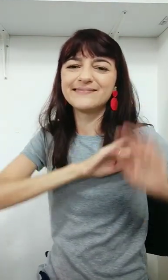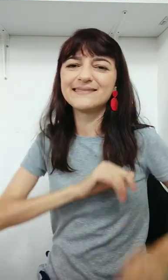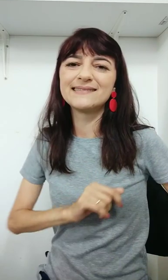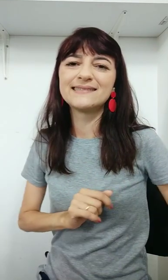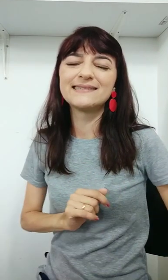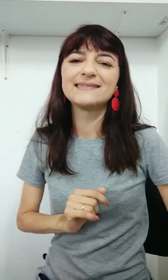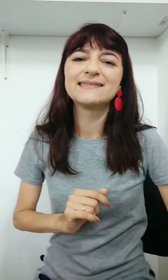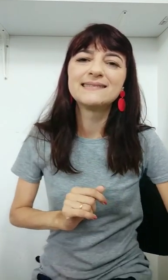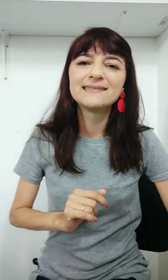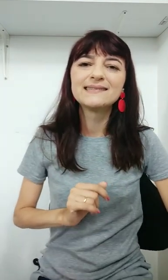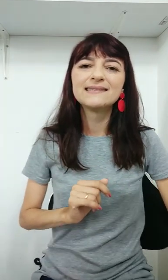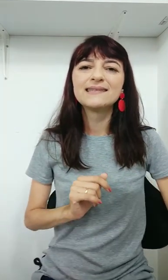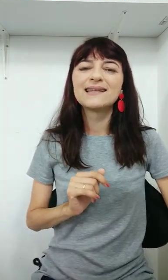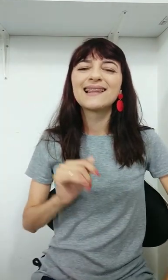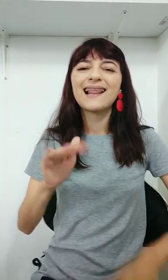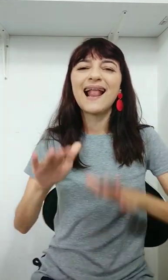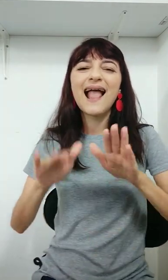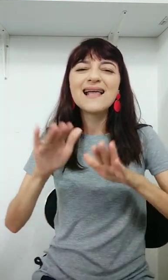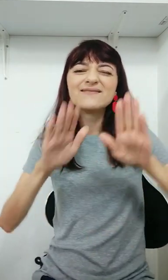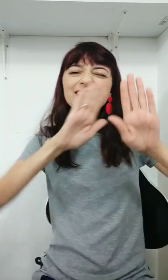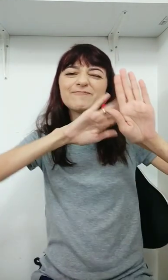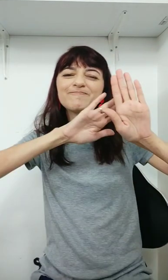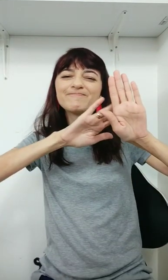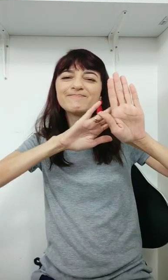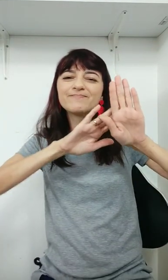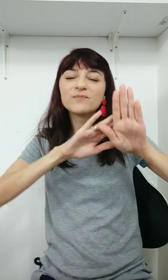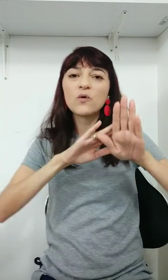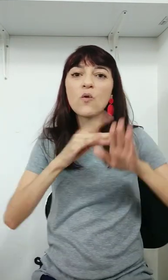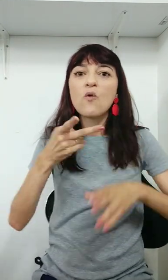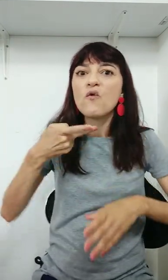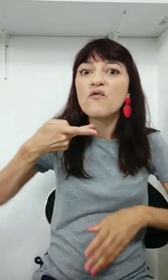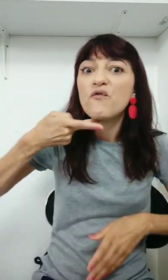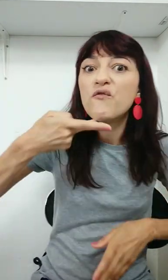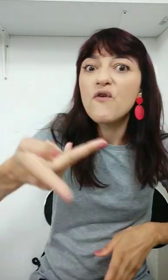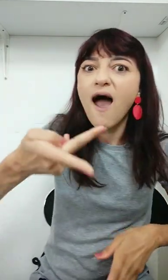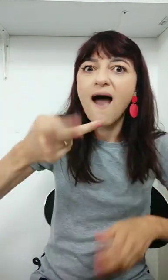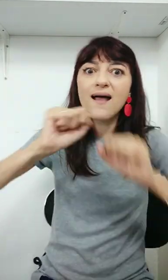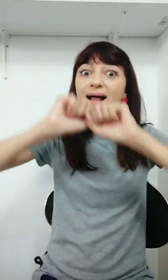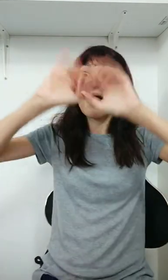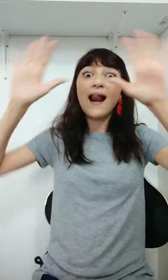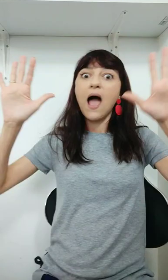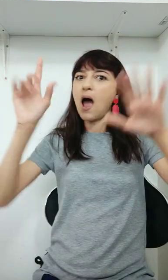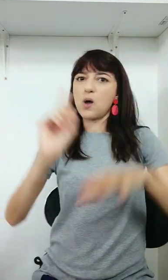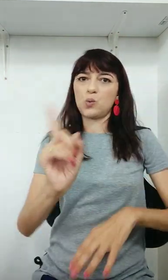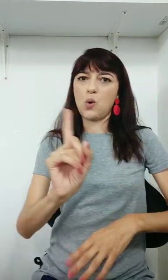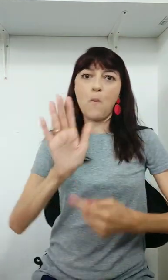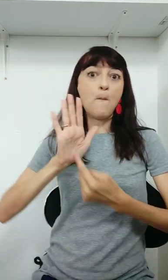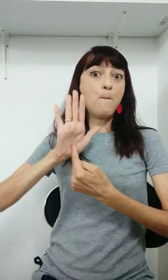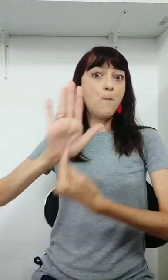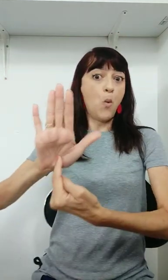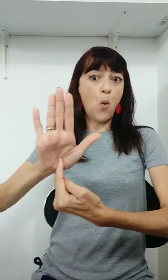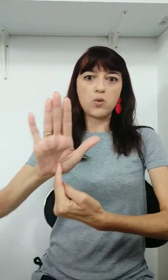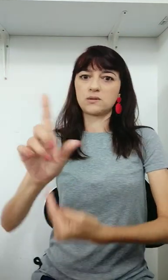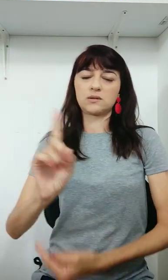sugar aquele conhecimento, para aprender apenas a Libras, e que não tem nenhuma, digamos assim, nenhuma razão nobre realmente,